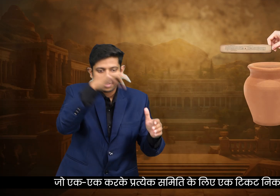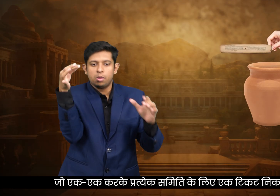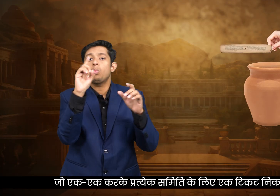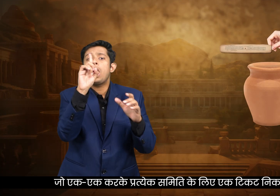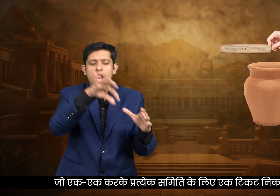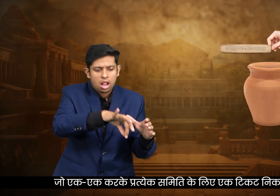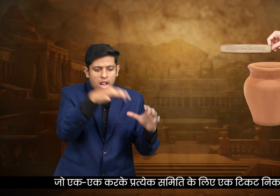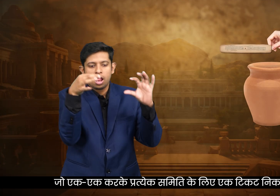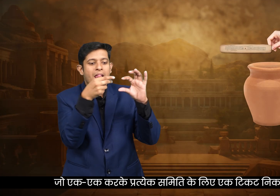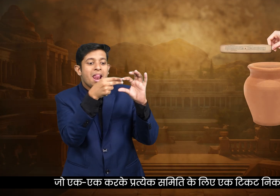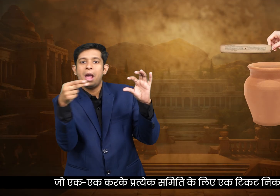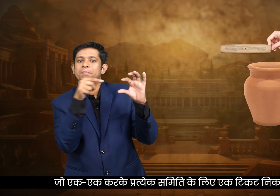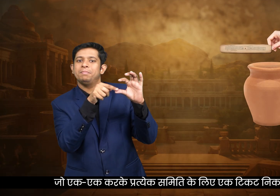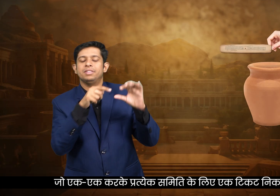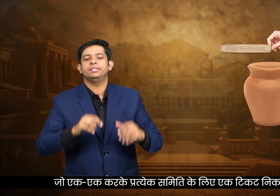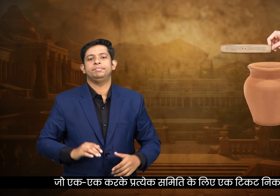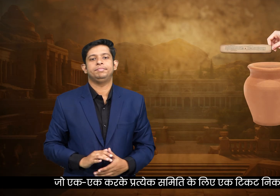एक टिकट निकालता था।